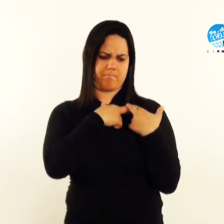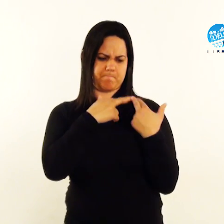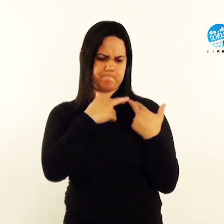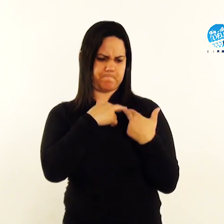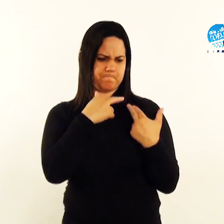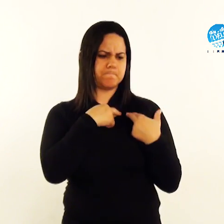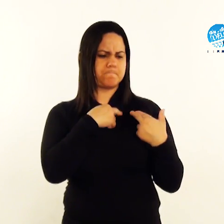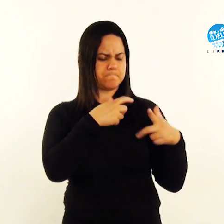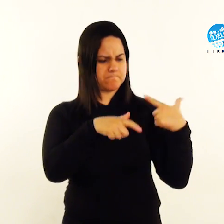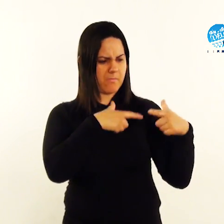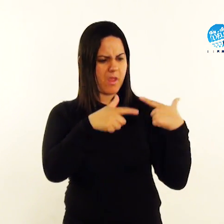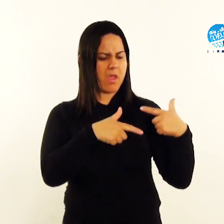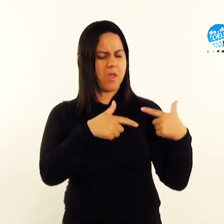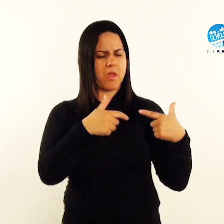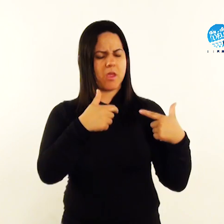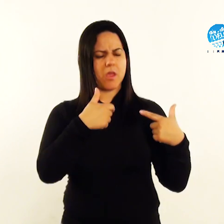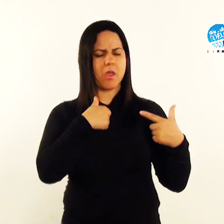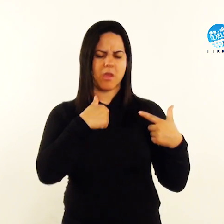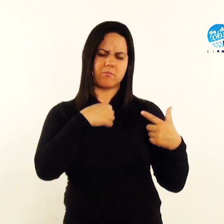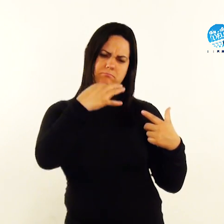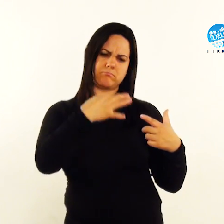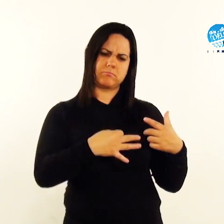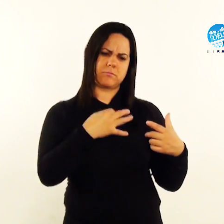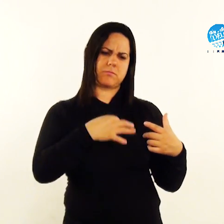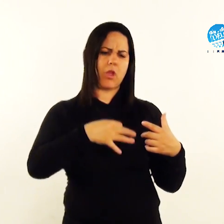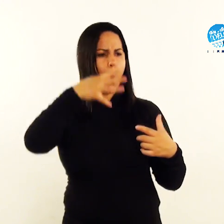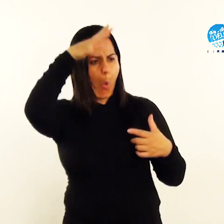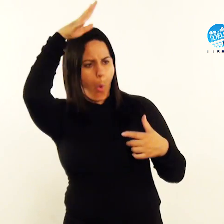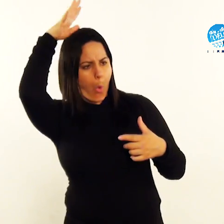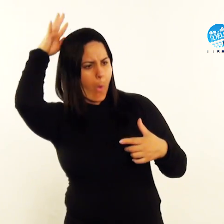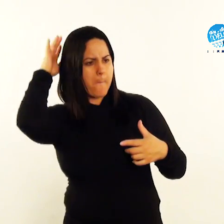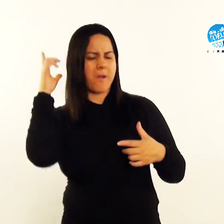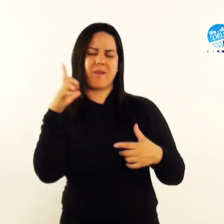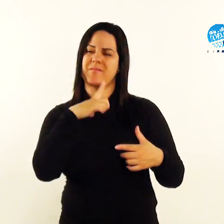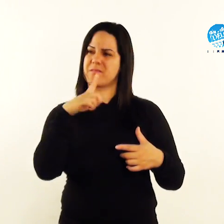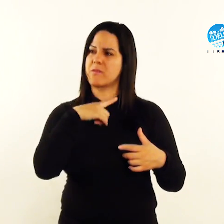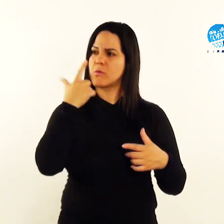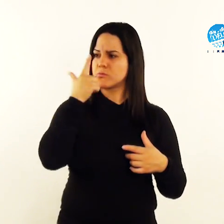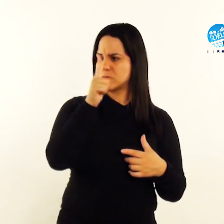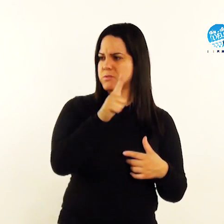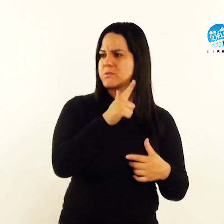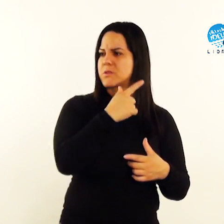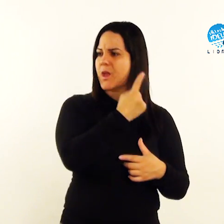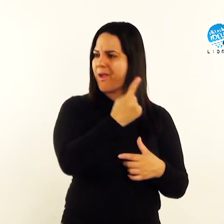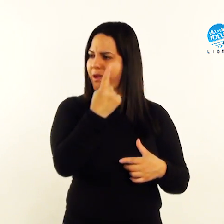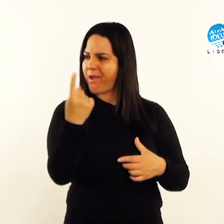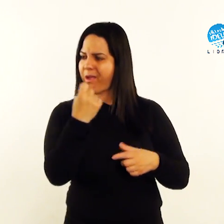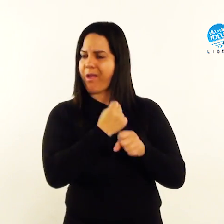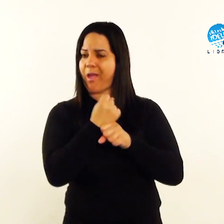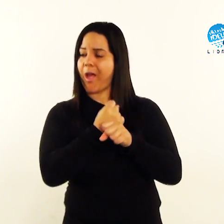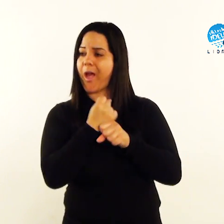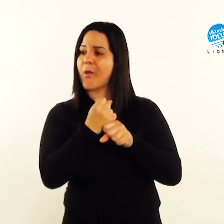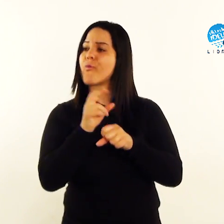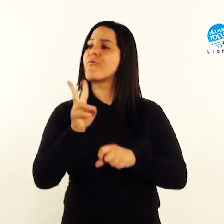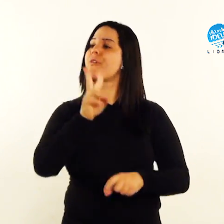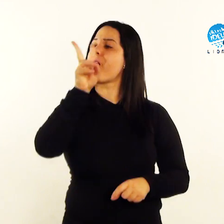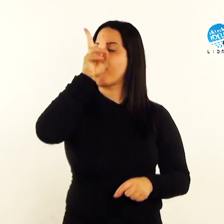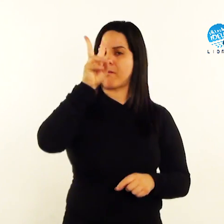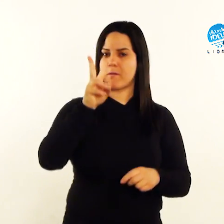e garanto que o Estado romano vai receber dessa região cada ano tanto.